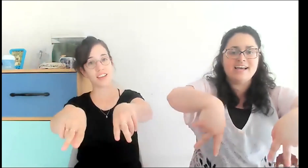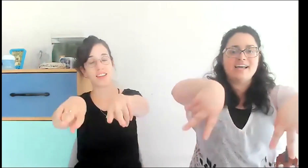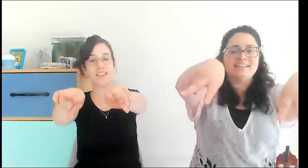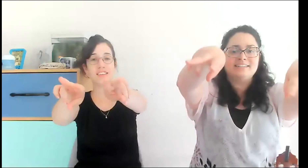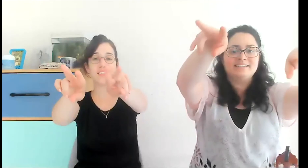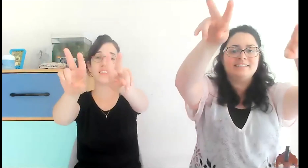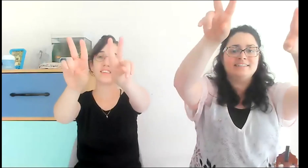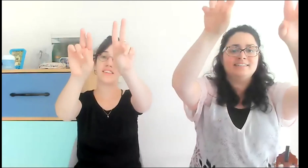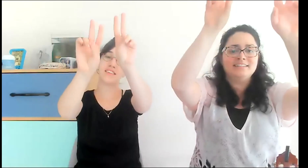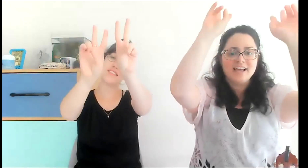השיבני